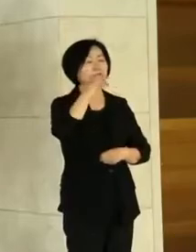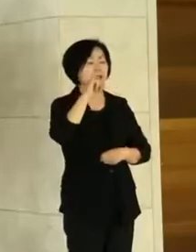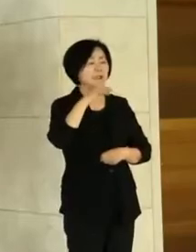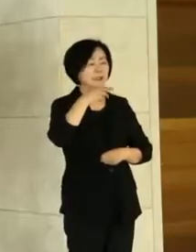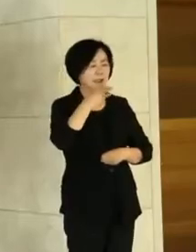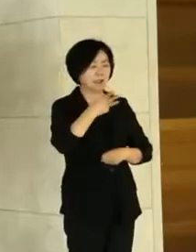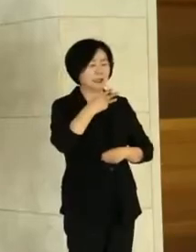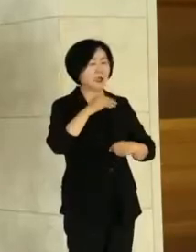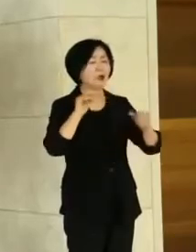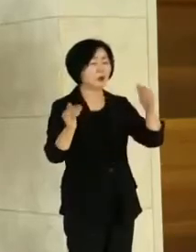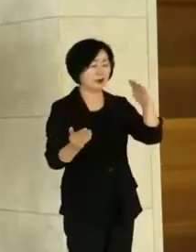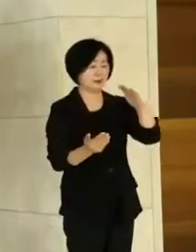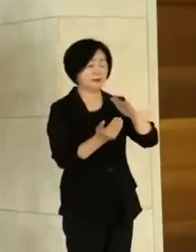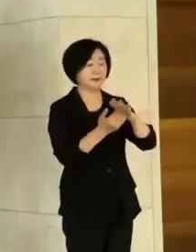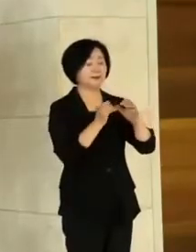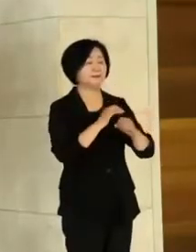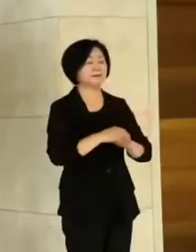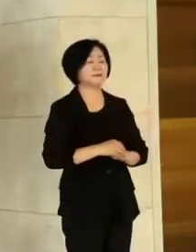완성하겠습니다.